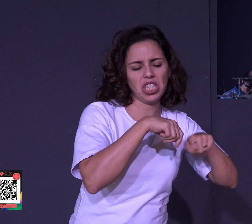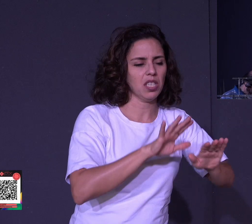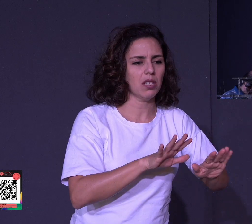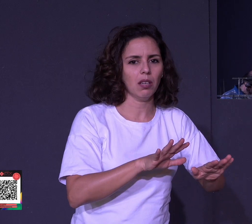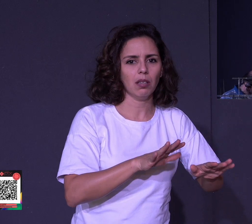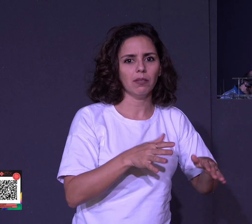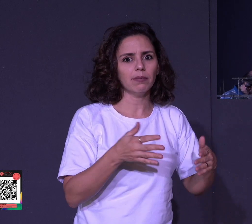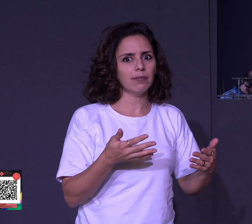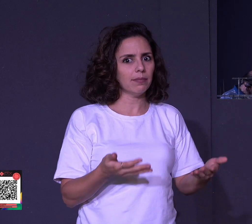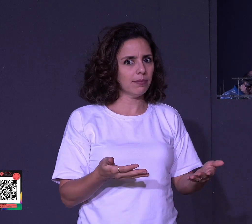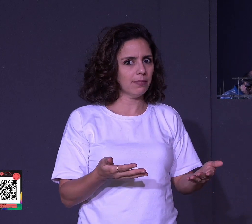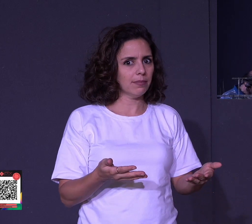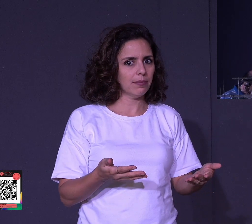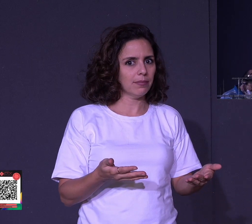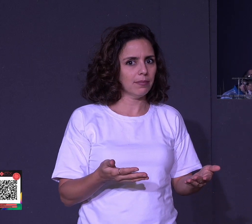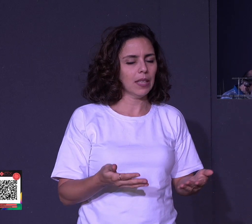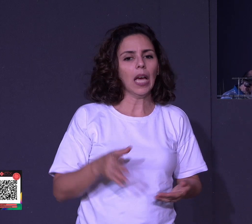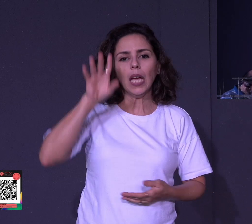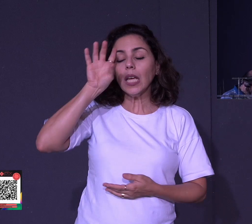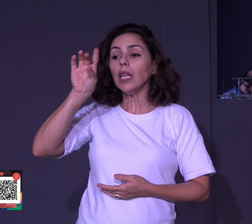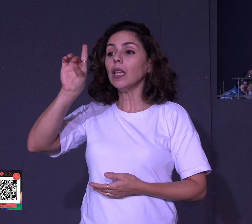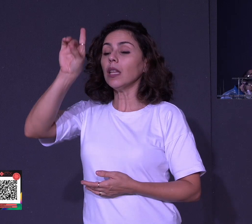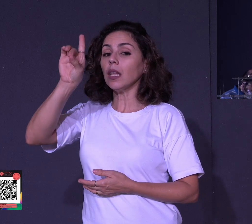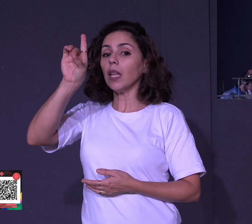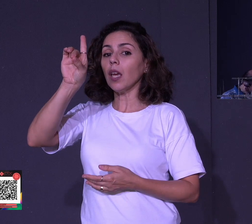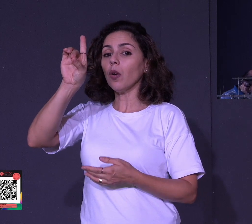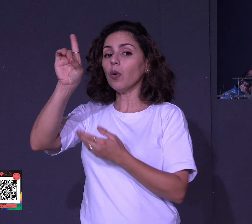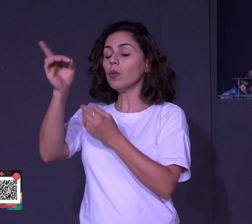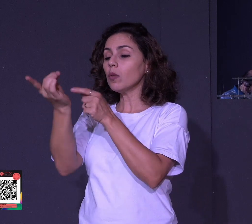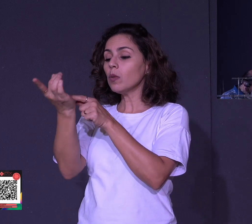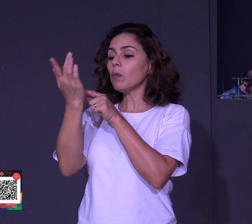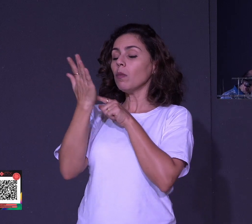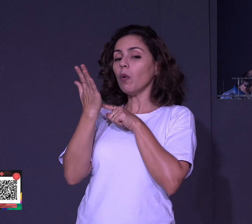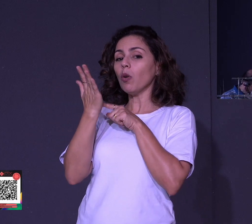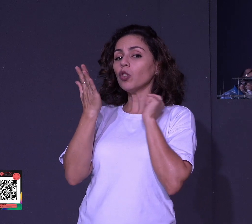vacilarmos, facilmente a gente toma a forma do mundo, como muitos têm tomado.